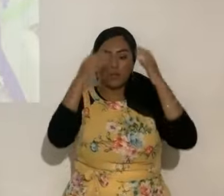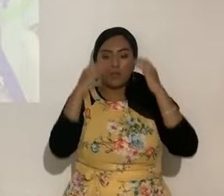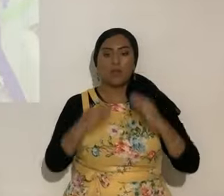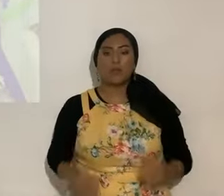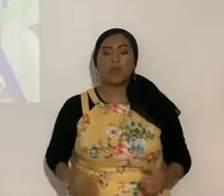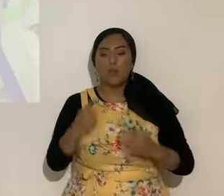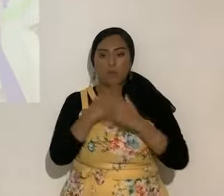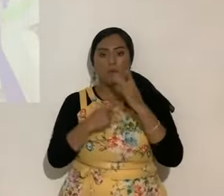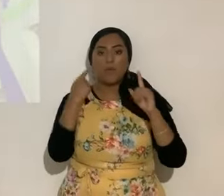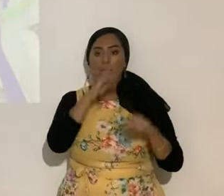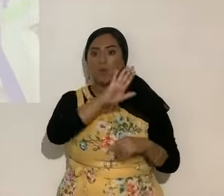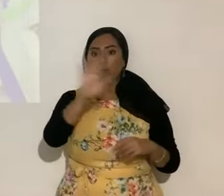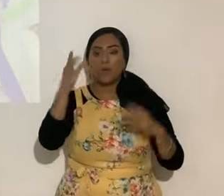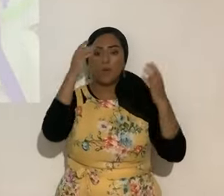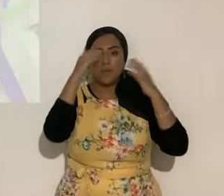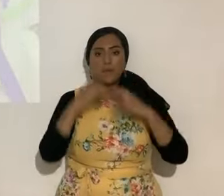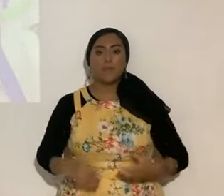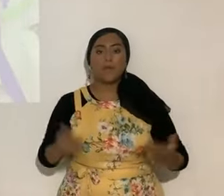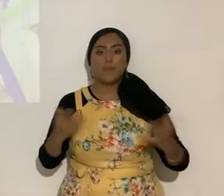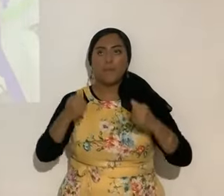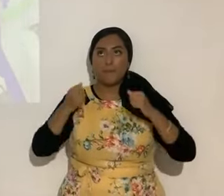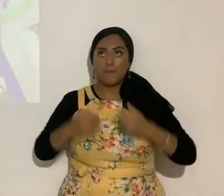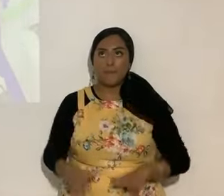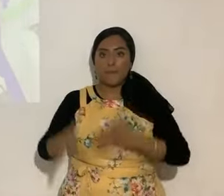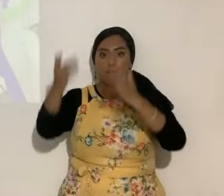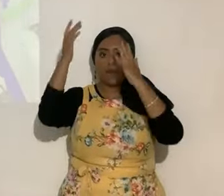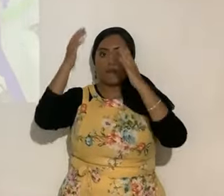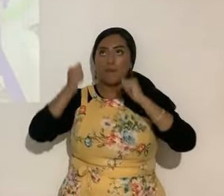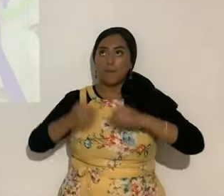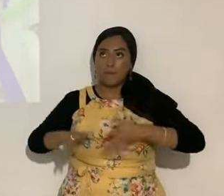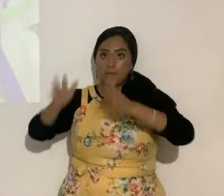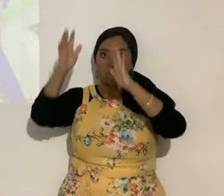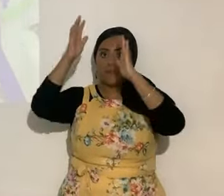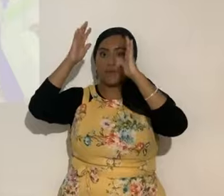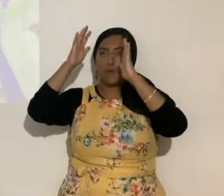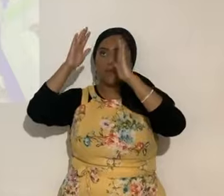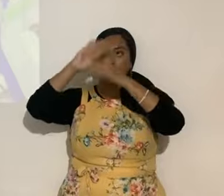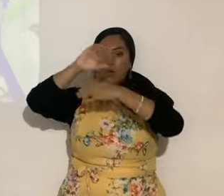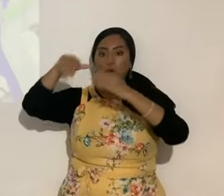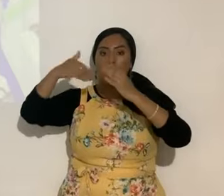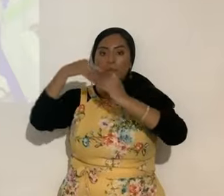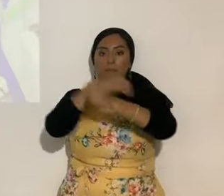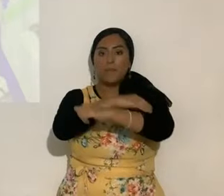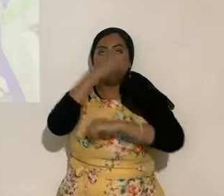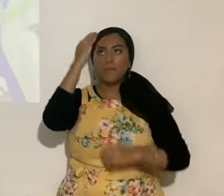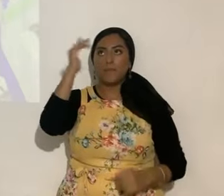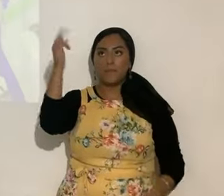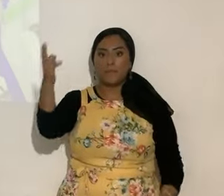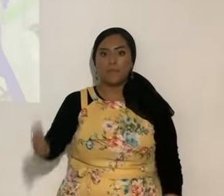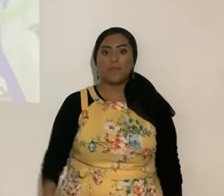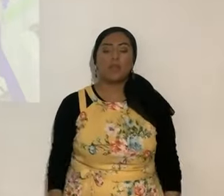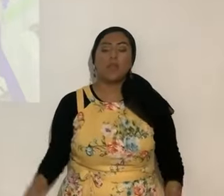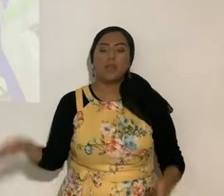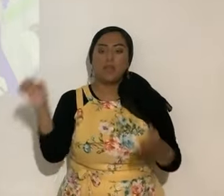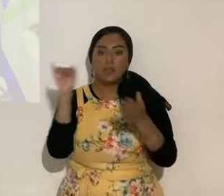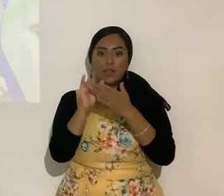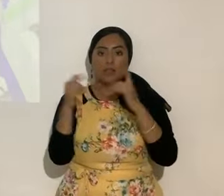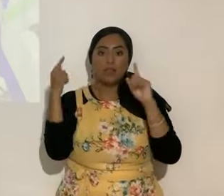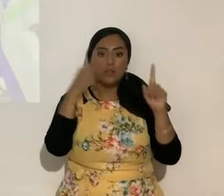propósito de tu cuerpo, de mi cuerpo, glorificar, darle caboz, darle gloria al Todopoderoso, ese es el